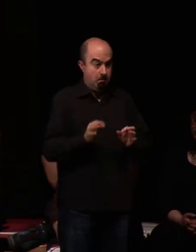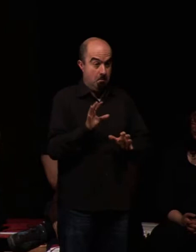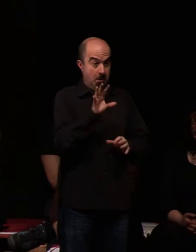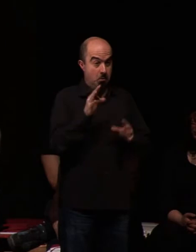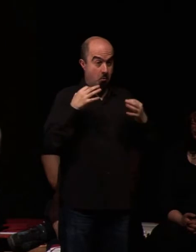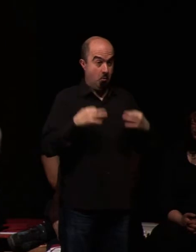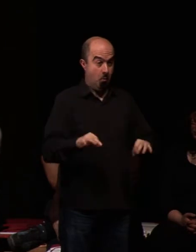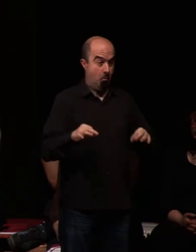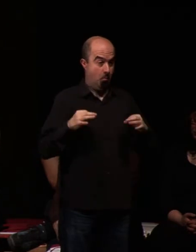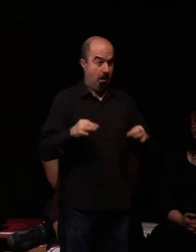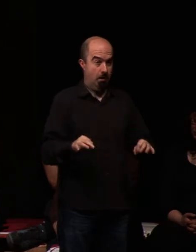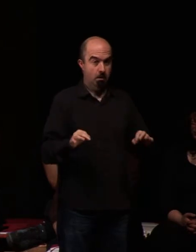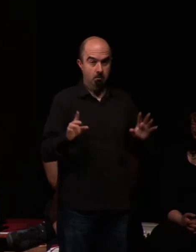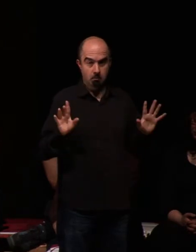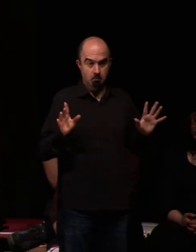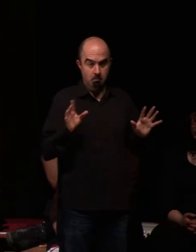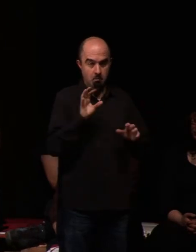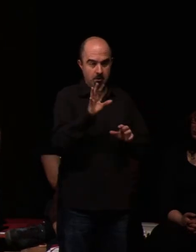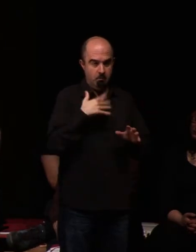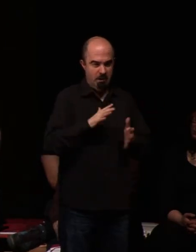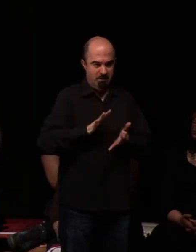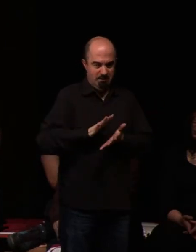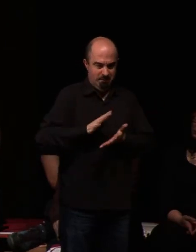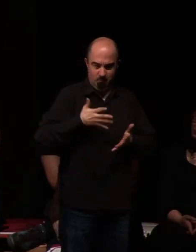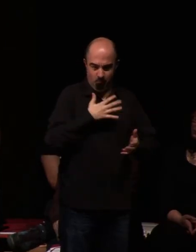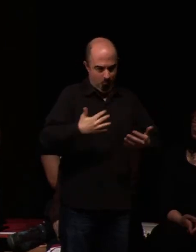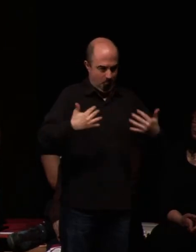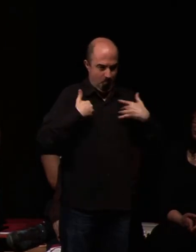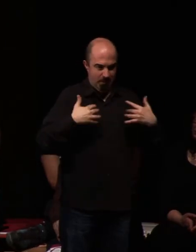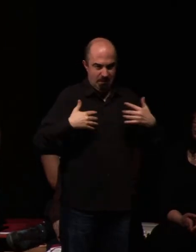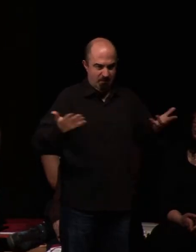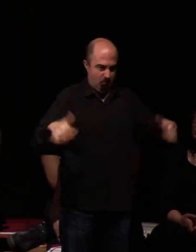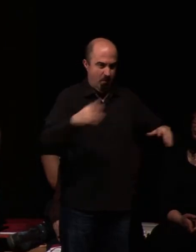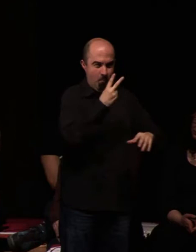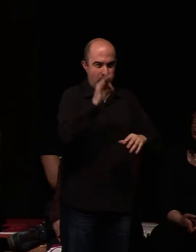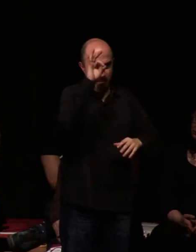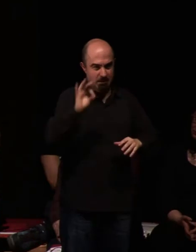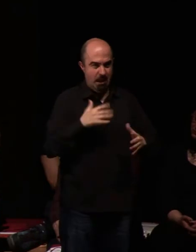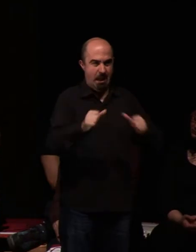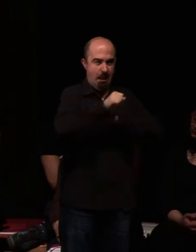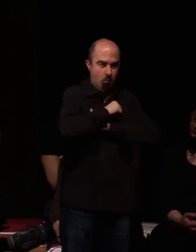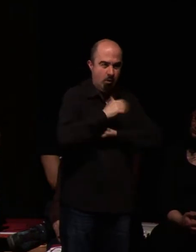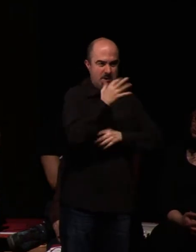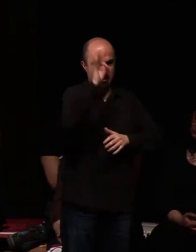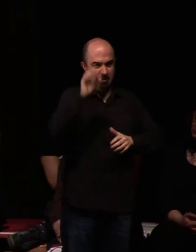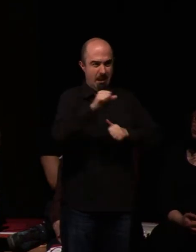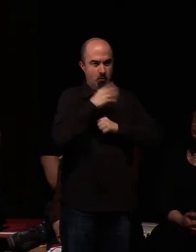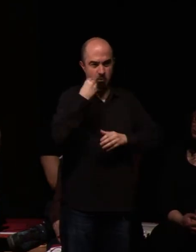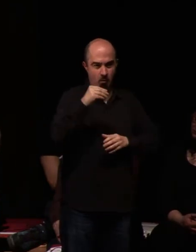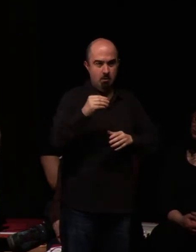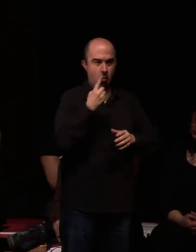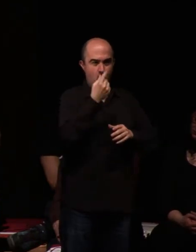som un país fonamentalment trinxat, amb un 20% d'atur, amb un 50% d'atur juvenil,